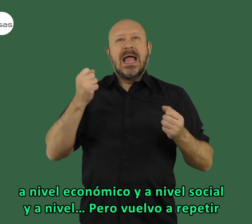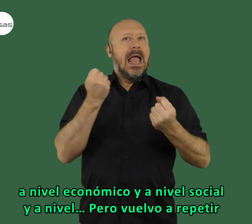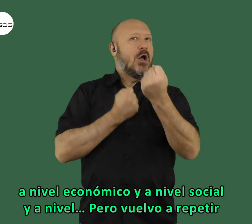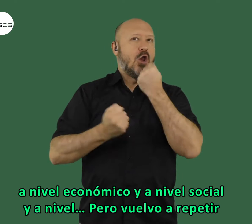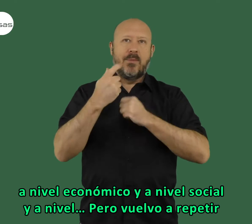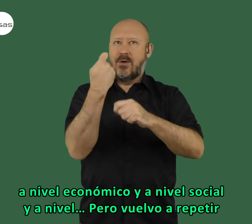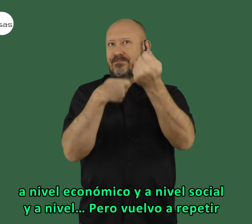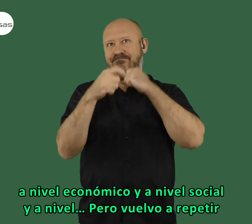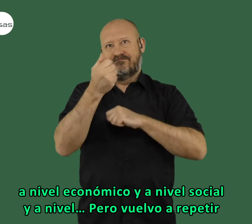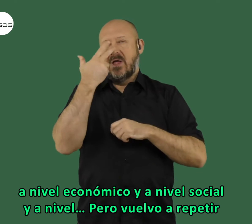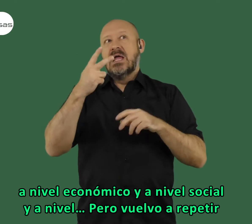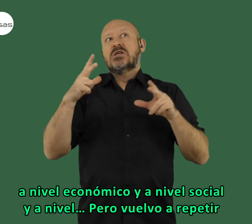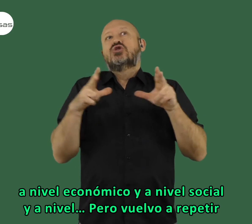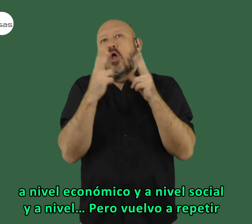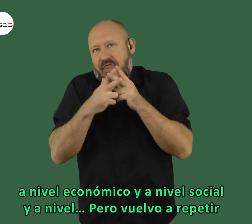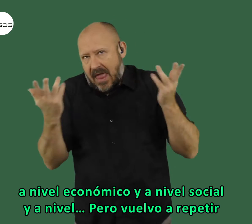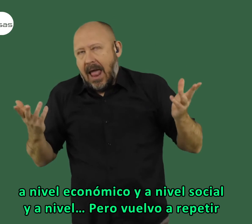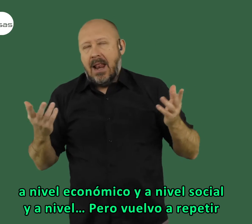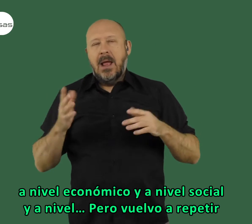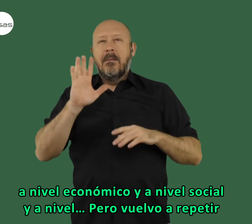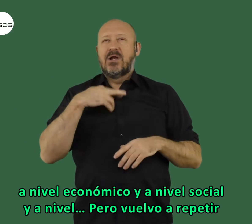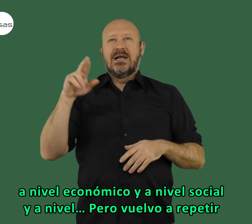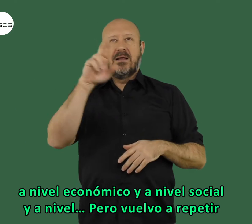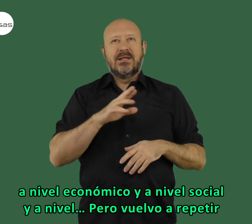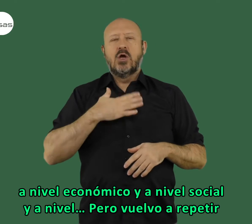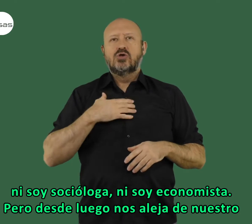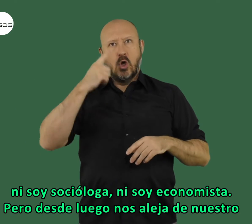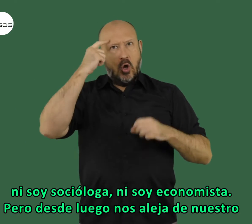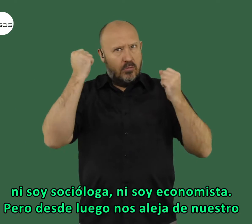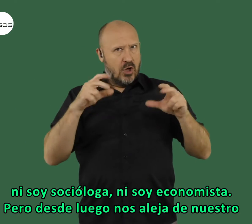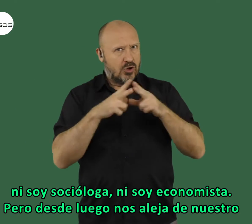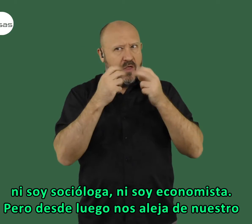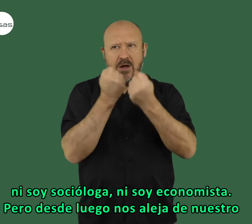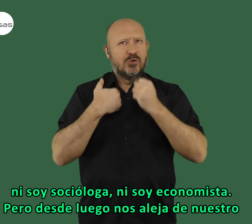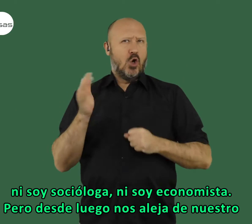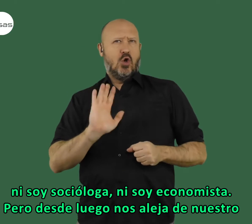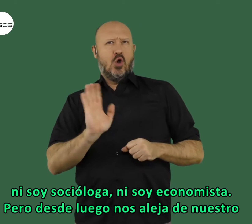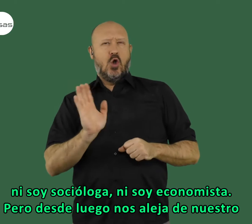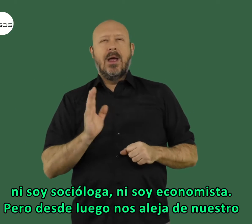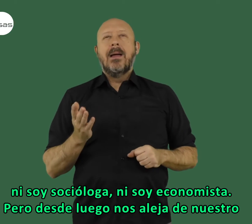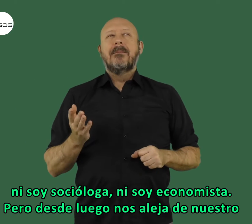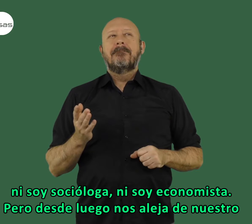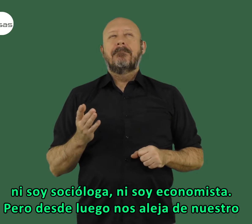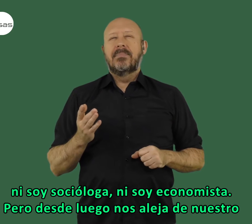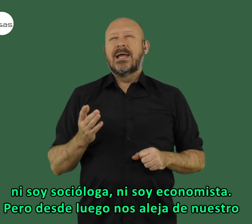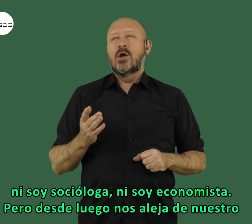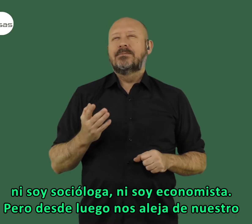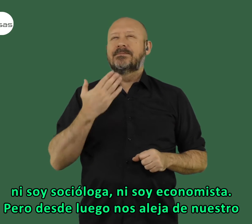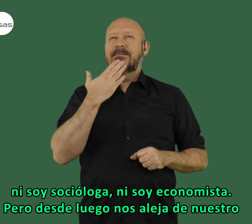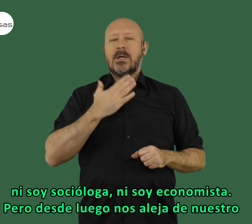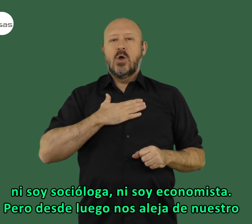nivel económico y a nivel social y a nivel, pero vuelvo a repetir, ni soy socióloga ni soy economista, pero desde luego nos